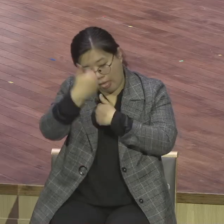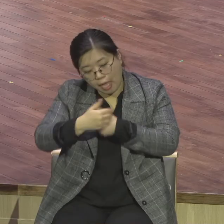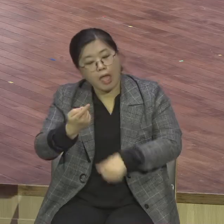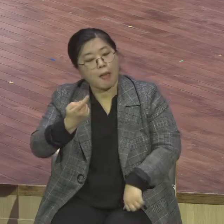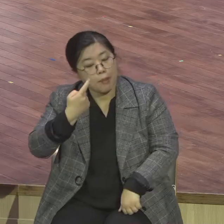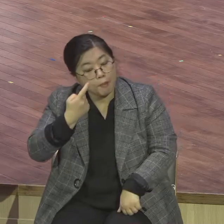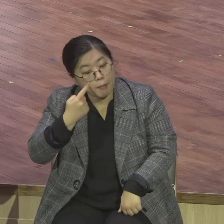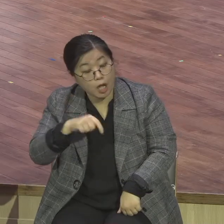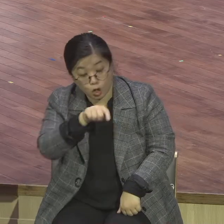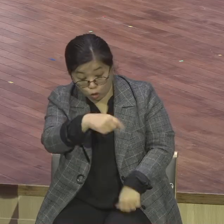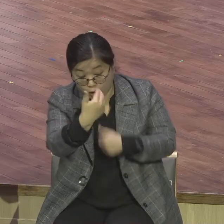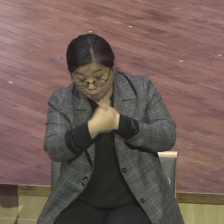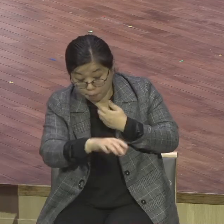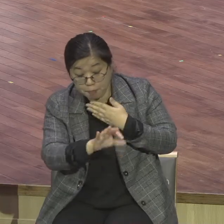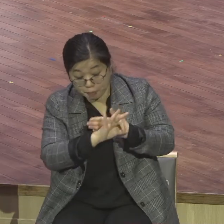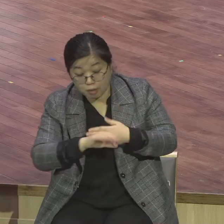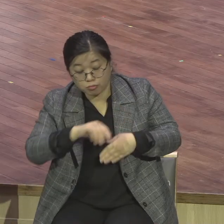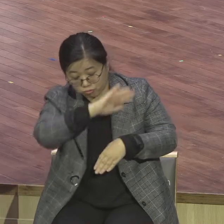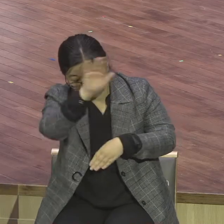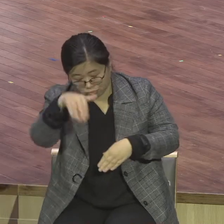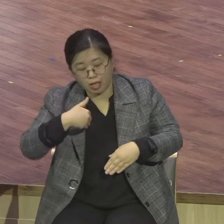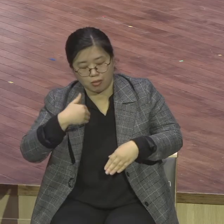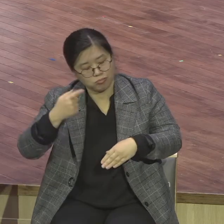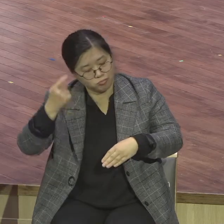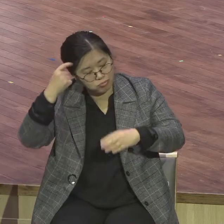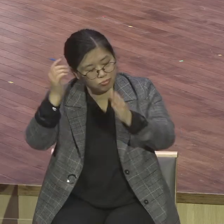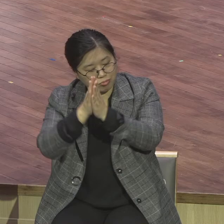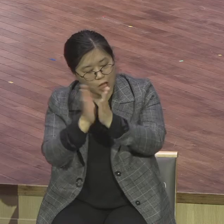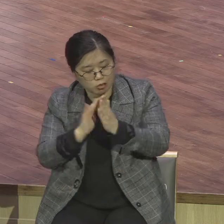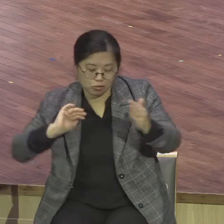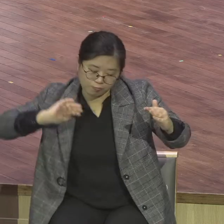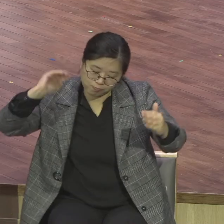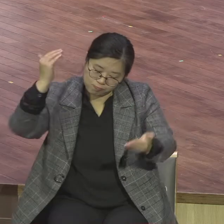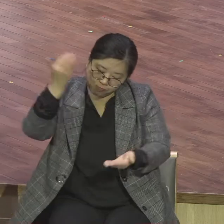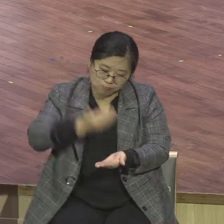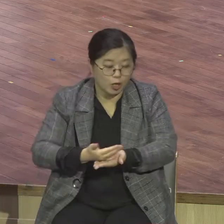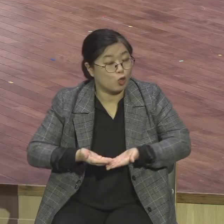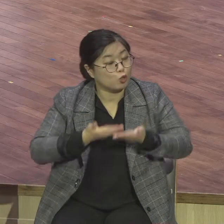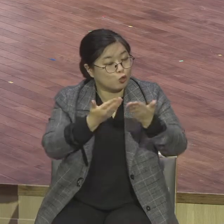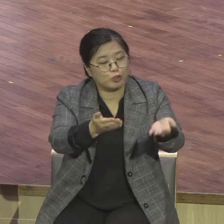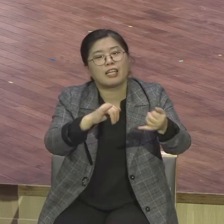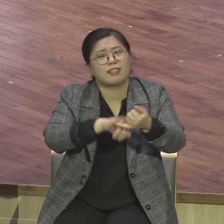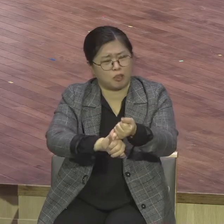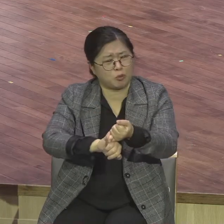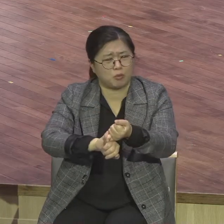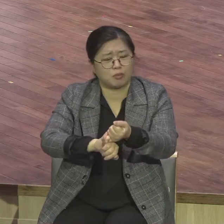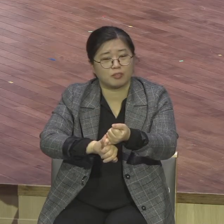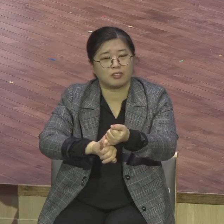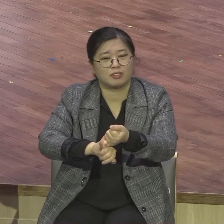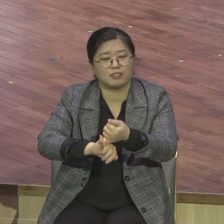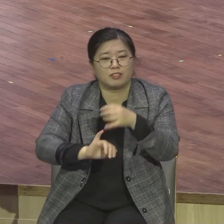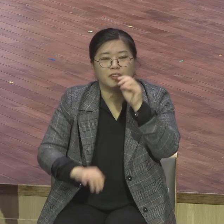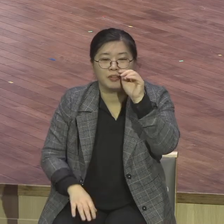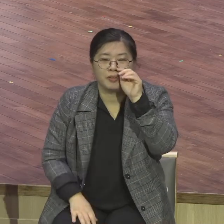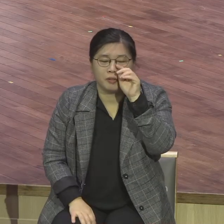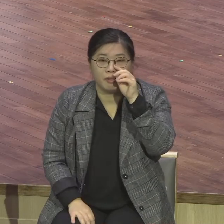다 줘요. 알아서 다 줘. 이런 하나님 좀 체험해 봐야지. 맨날 종교생활을 언제까지 할 거예요?